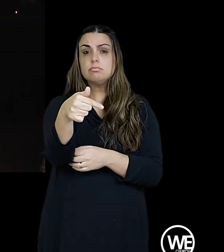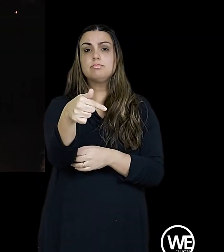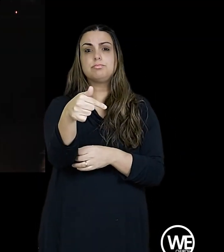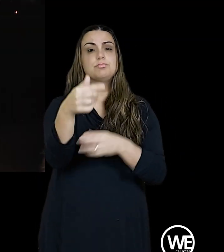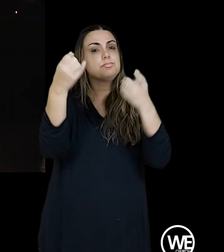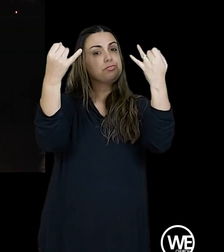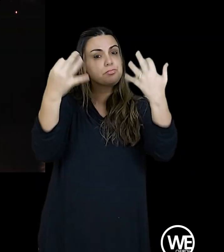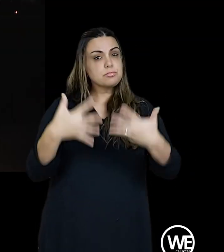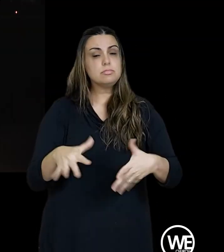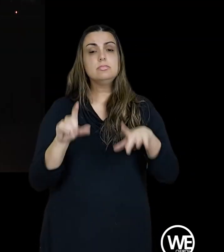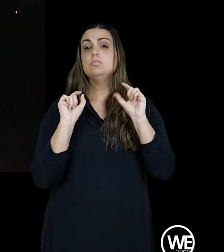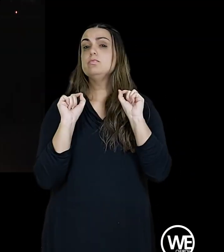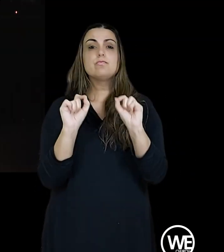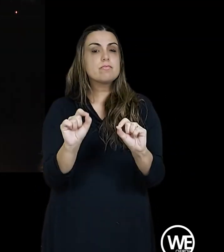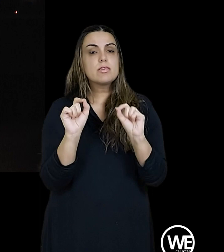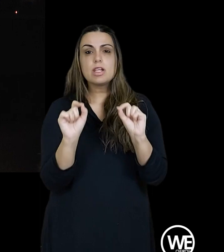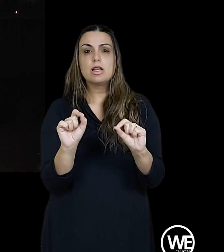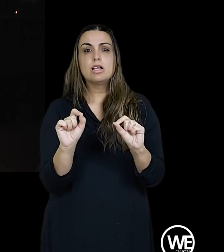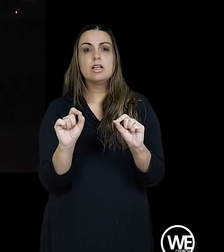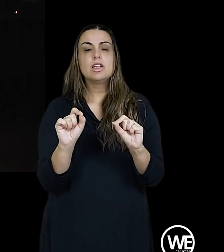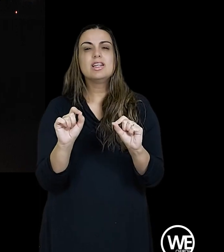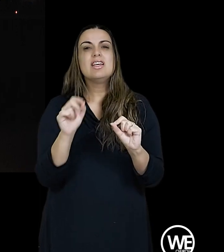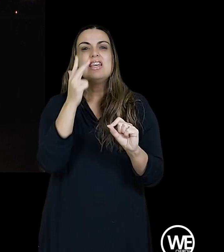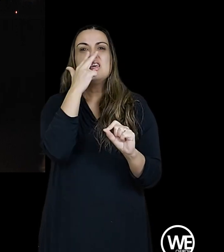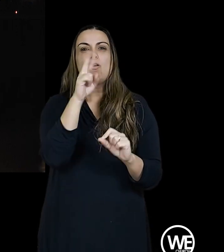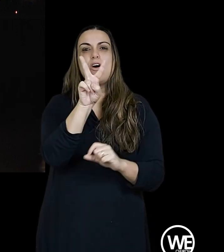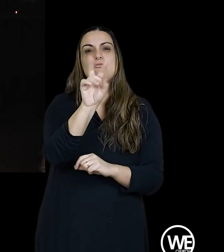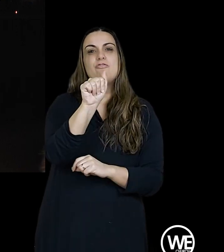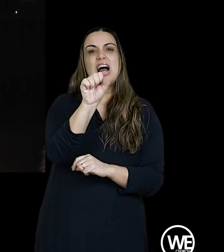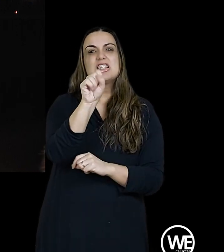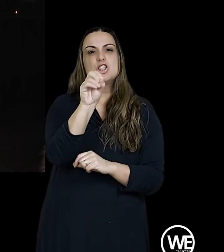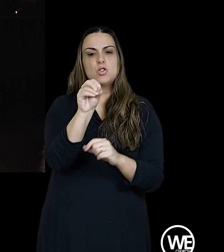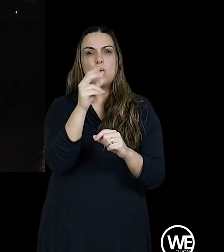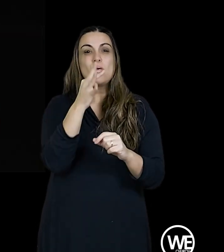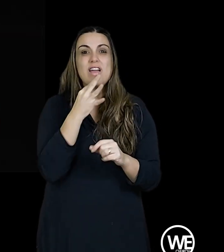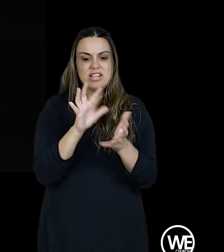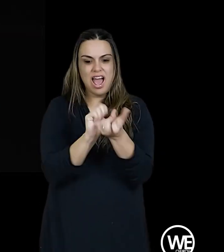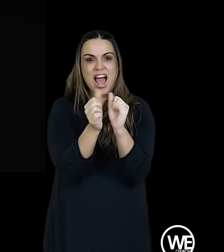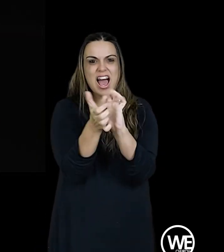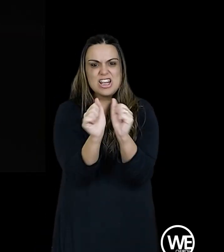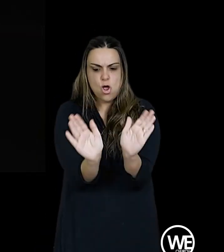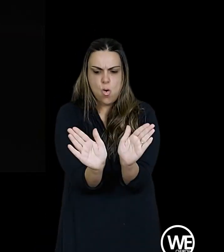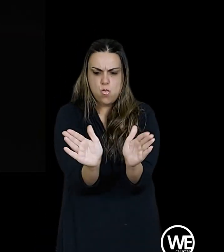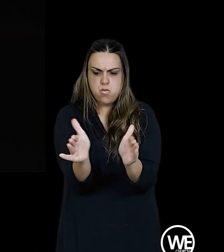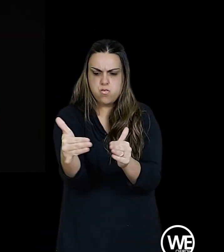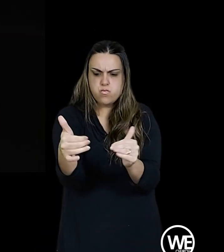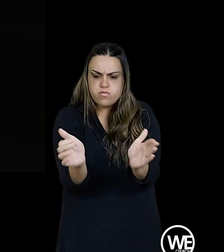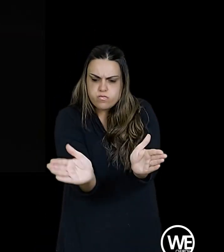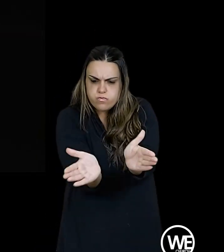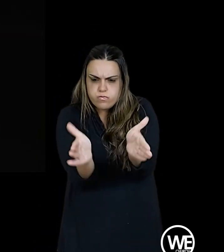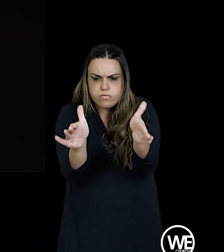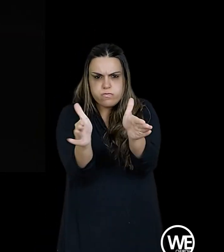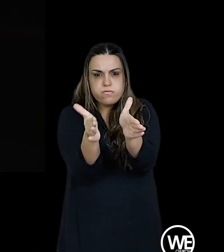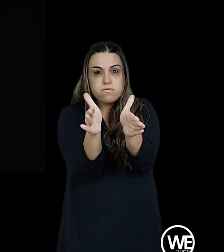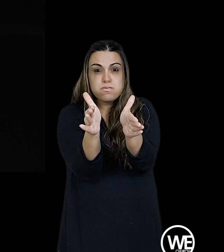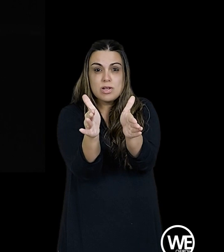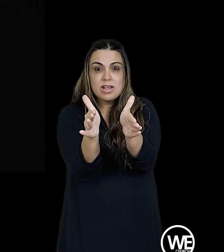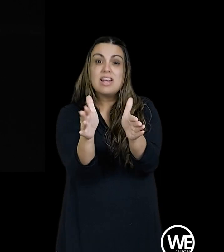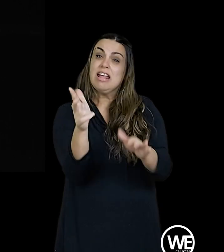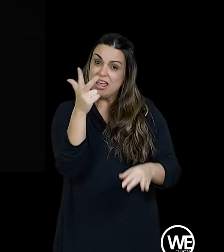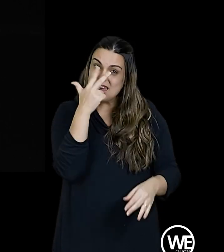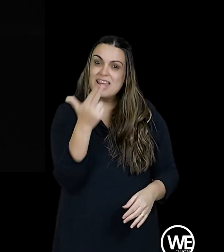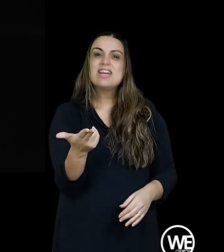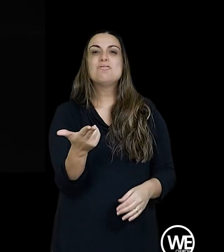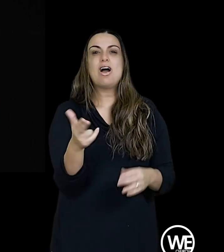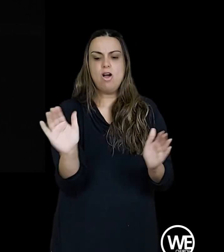texto, que ele vai falar a respeito do vaso de barro. O texto vai dizer o seguinte: temos, porém, esse tesouro em vaso de barro,